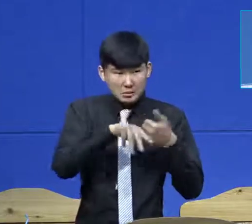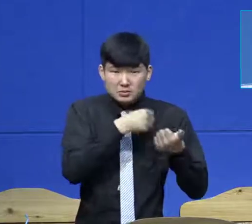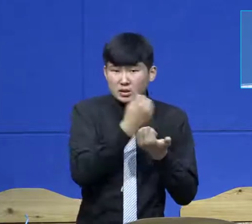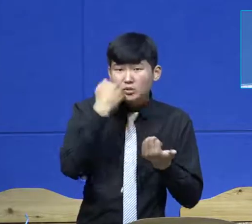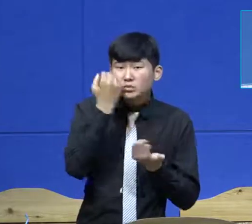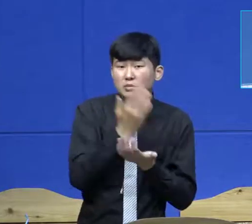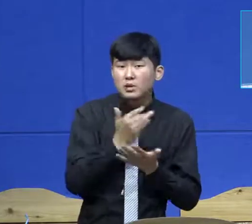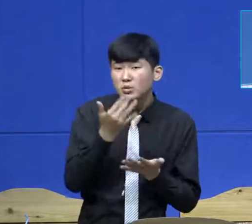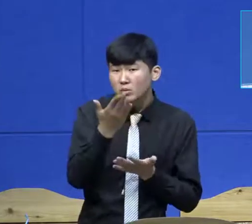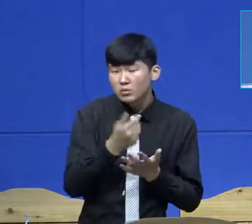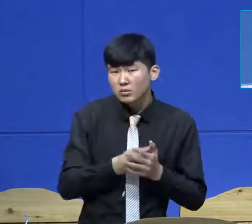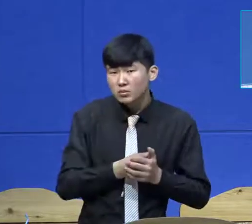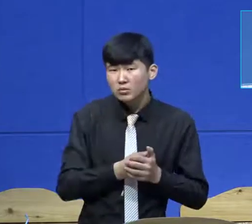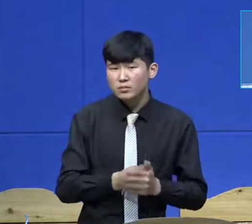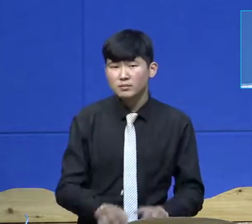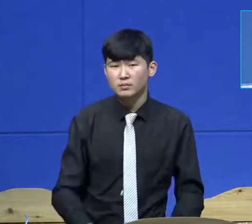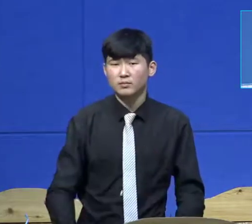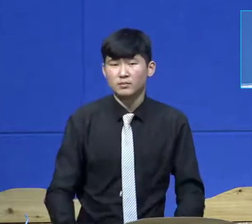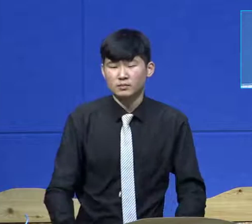уу?